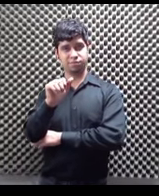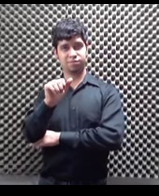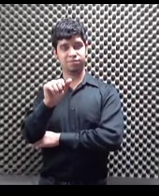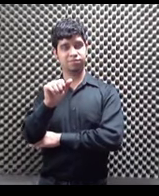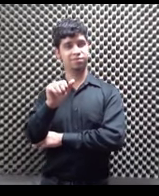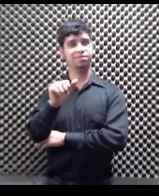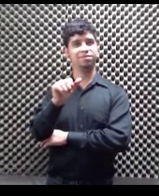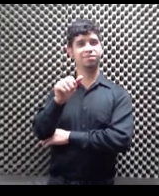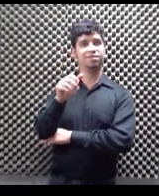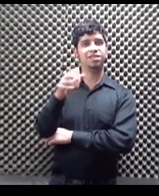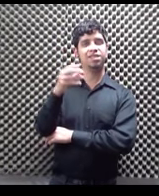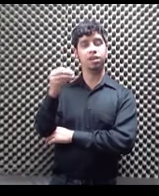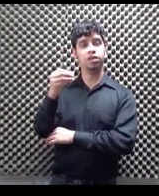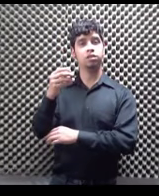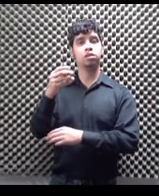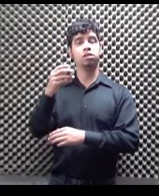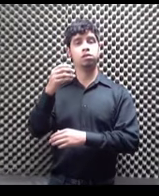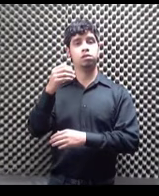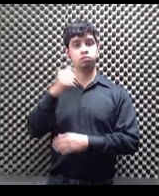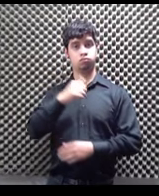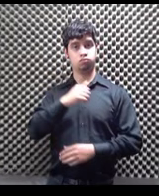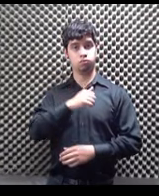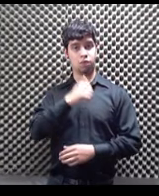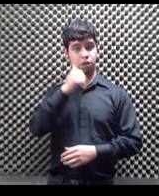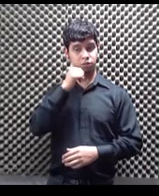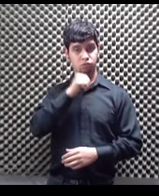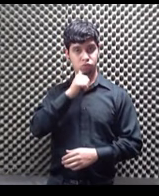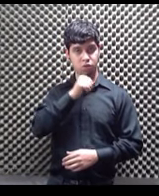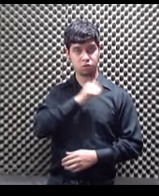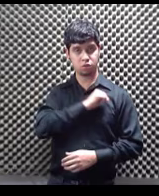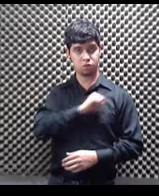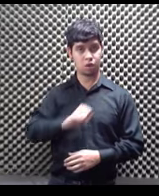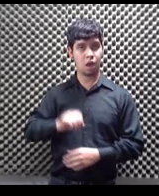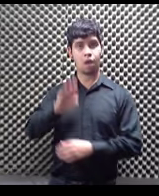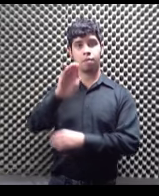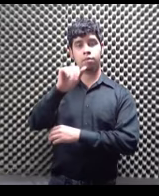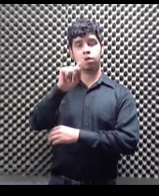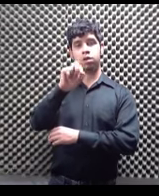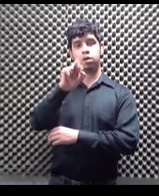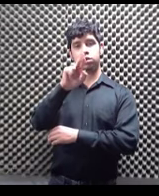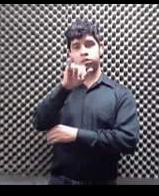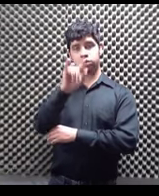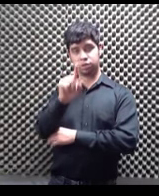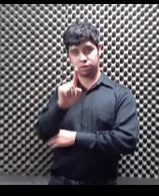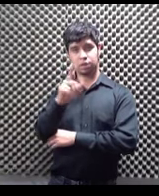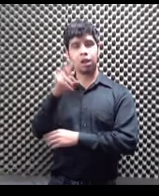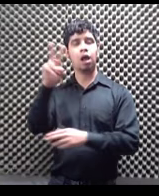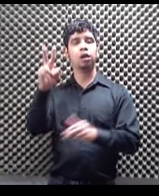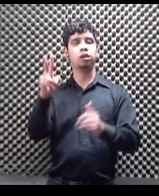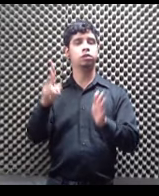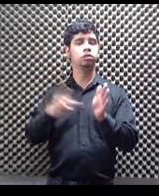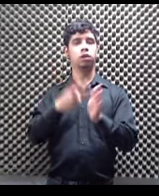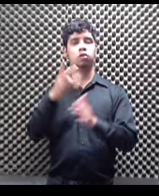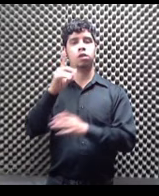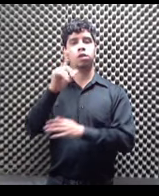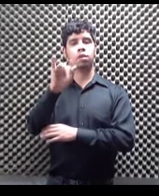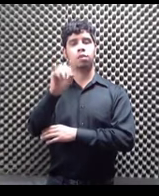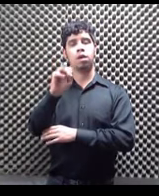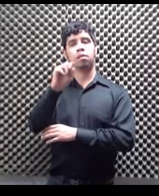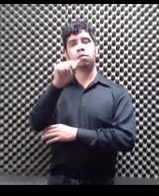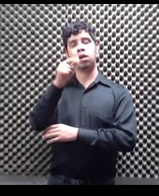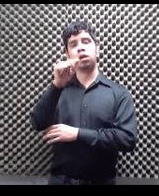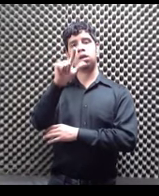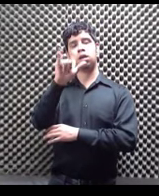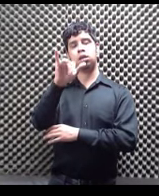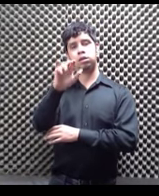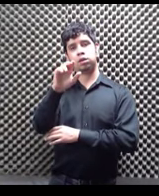lo... ahí estamos. Doña Beatriz, que es la segunda dama, es Magaly Carrasquillo.